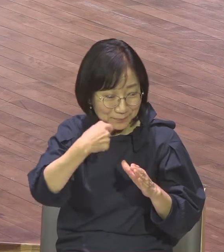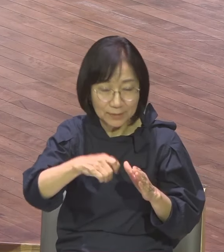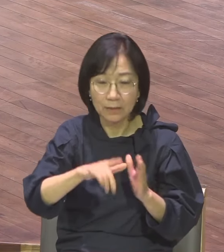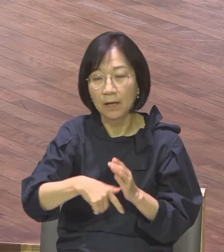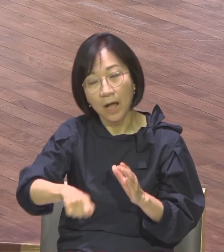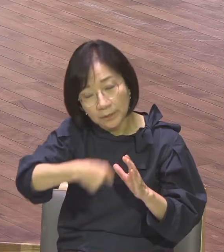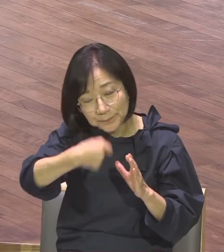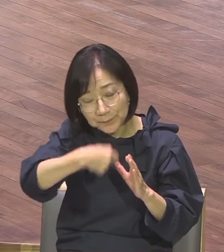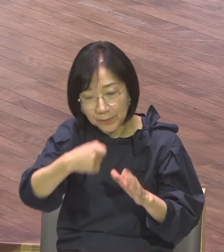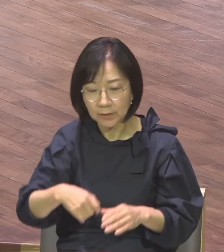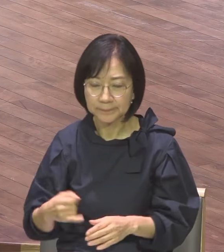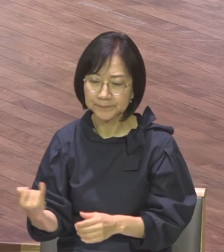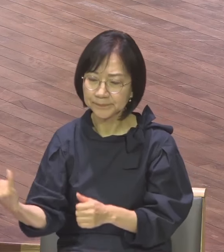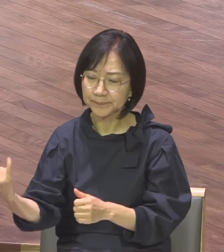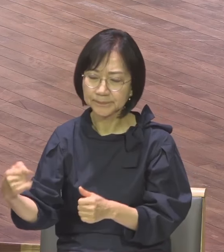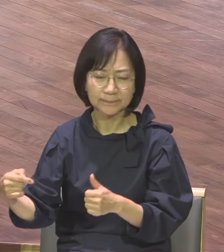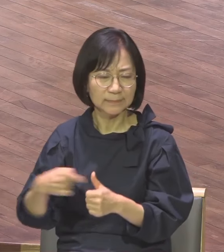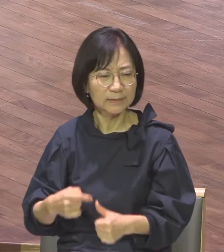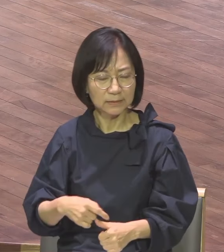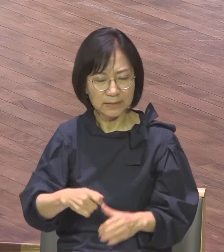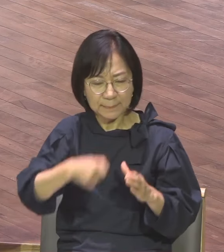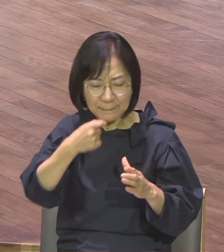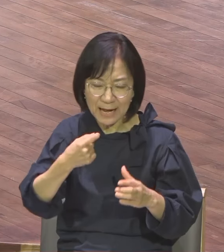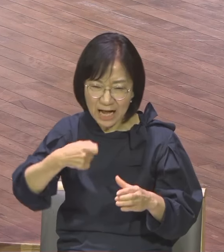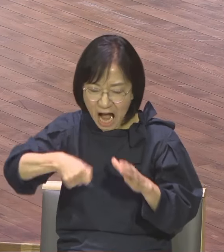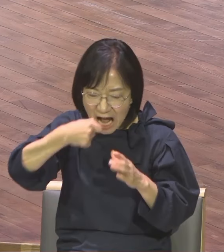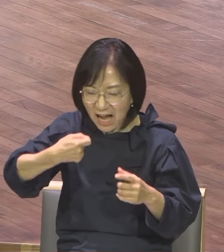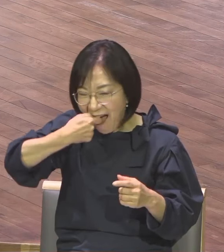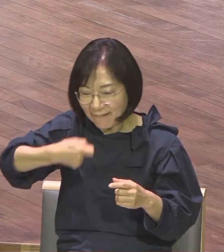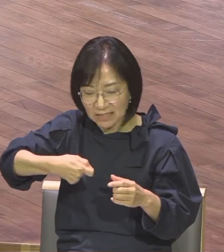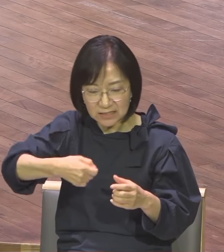먹으면 먹는데 소리가 왜 있지? 소리가 밥 먹을 때 왜 소리 내게?